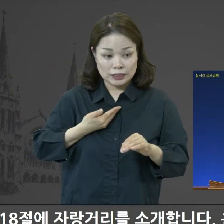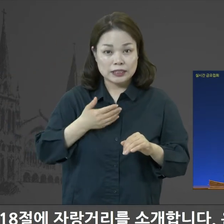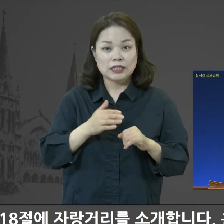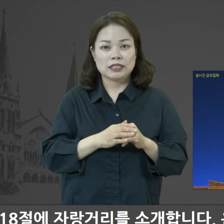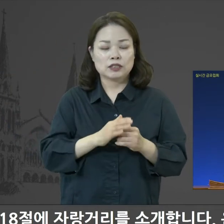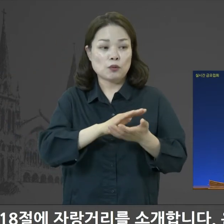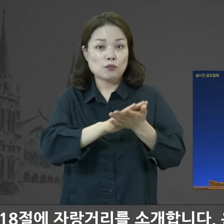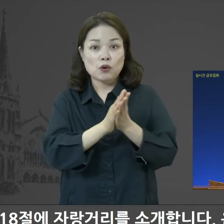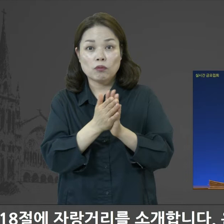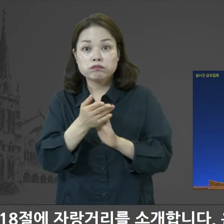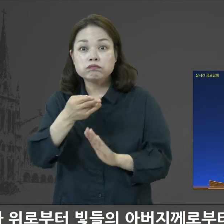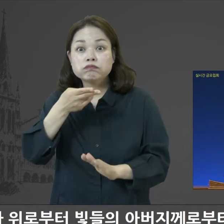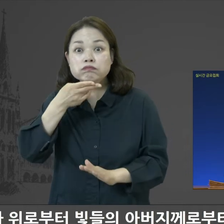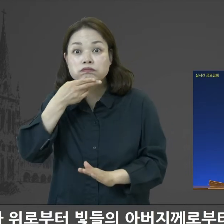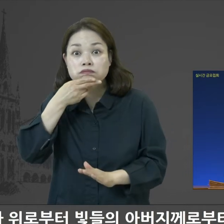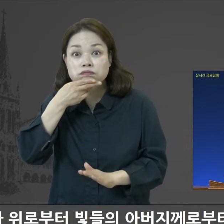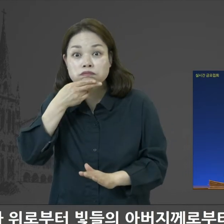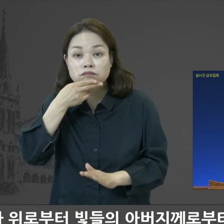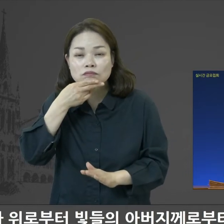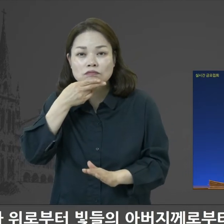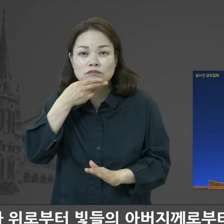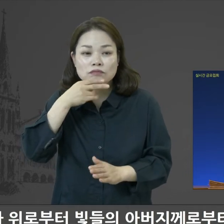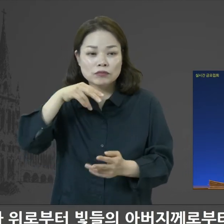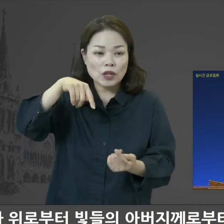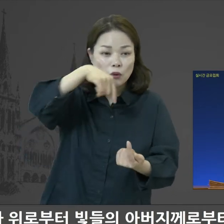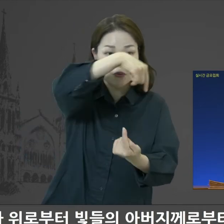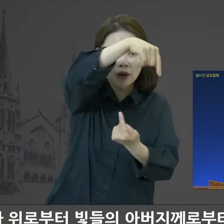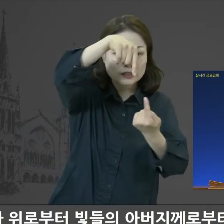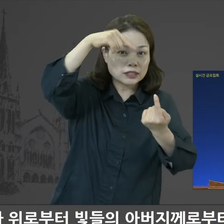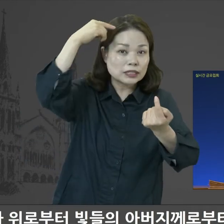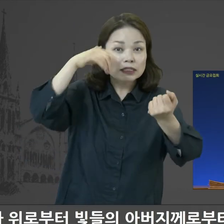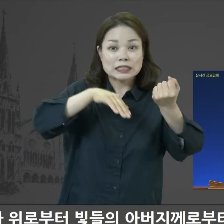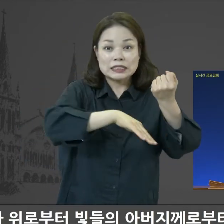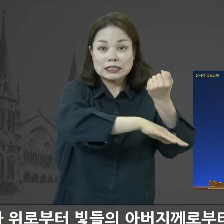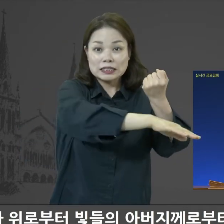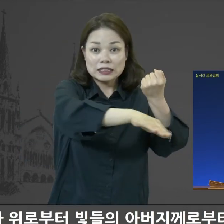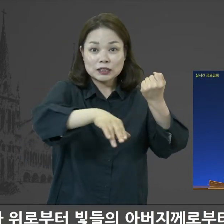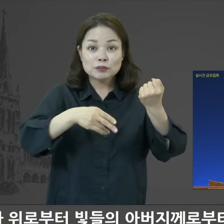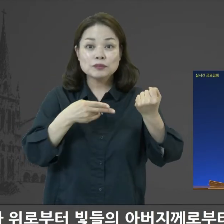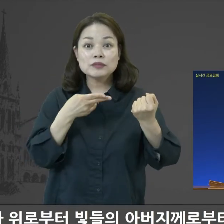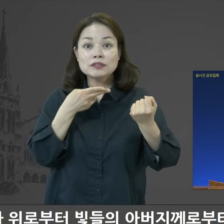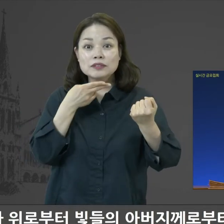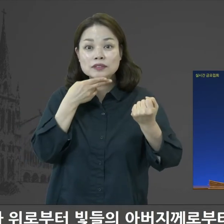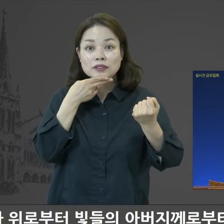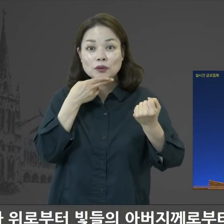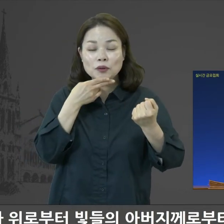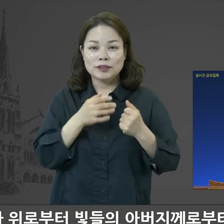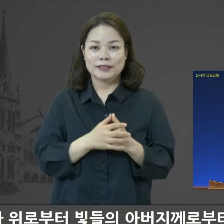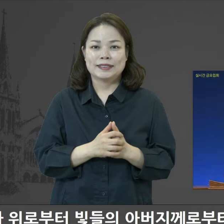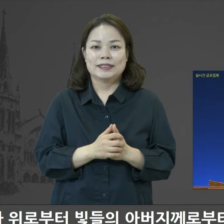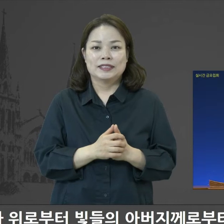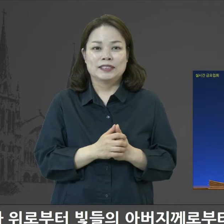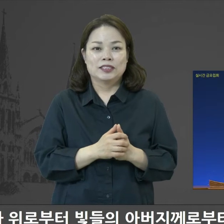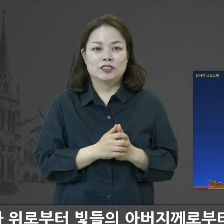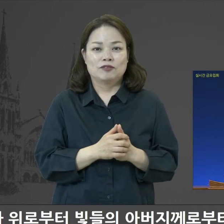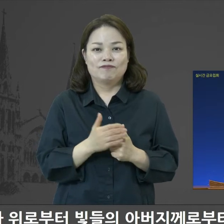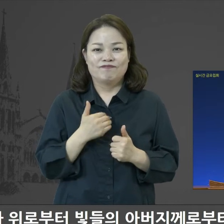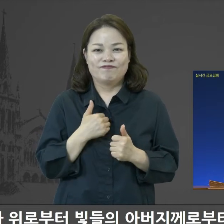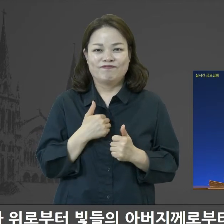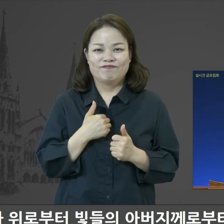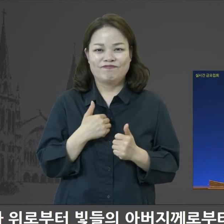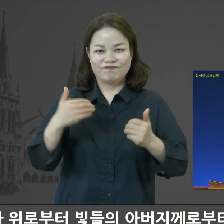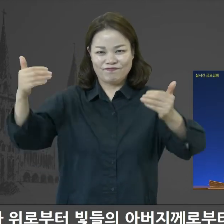그는 변함도 없으시고 회전하는 그림자도 없으시니라. 자, 저를